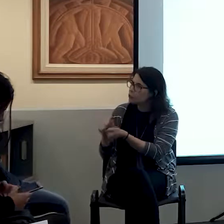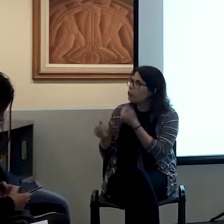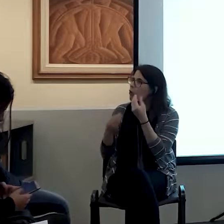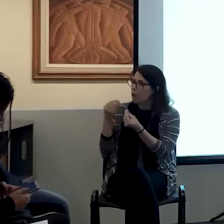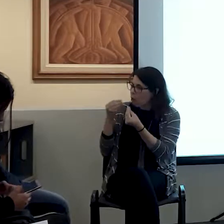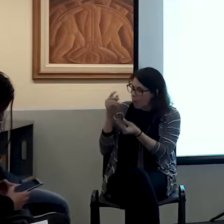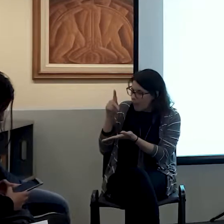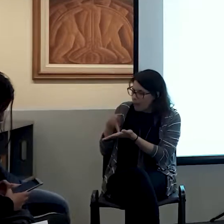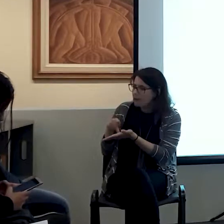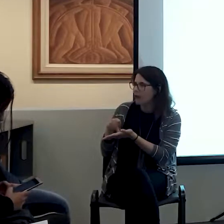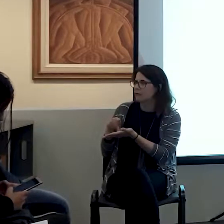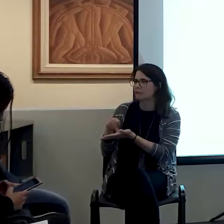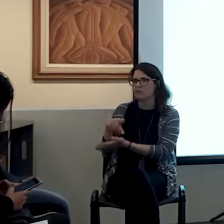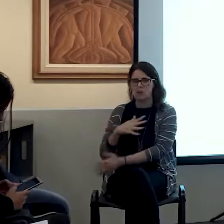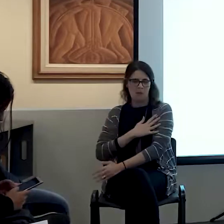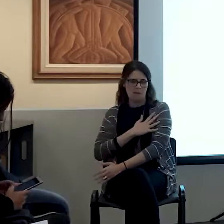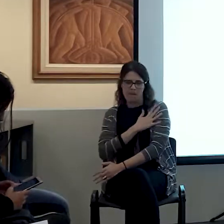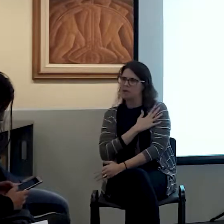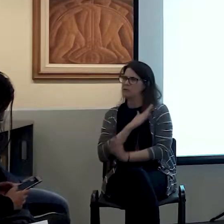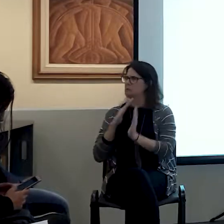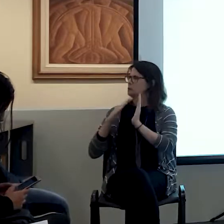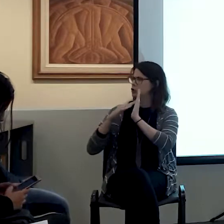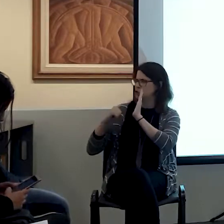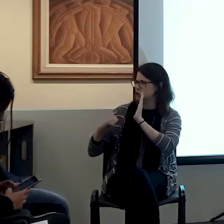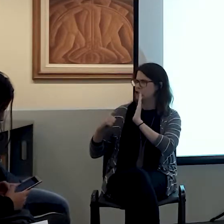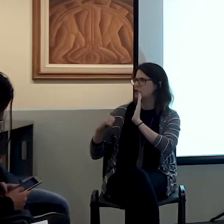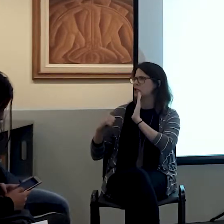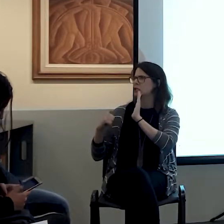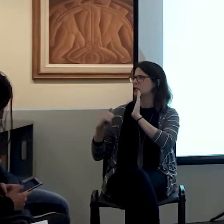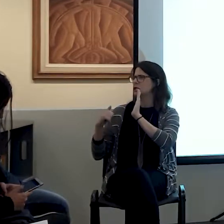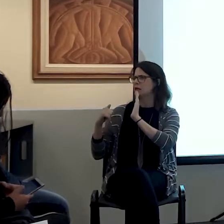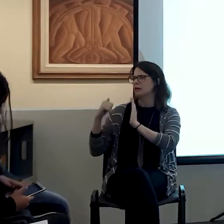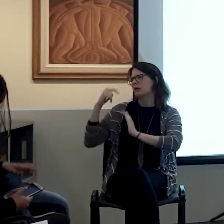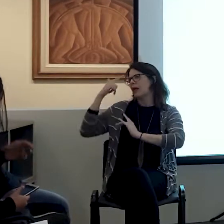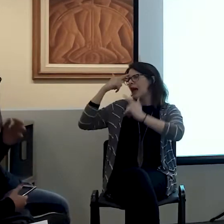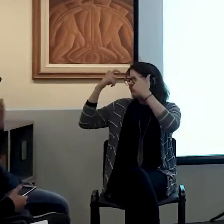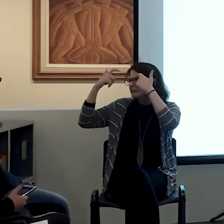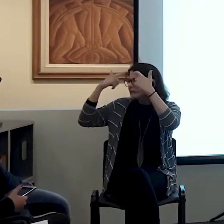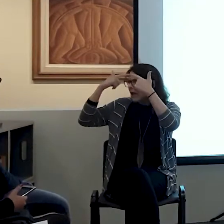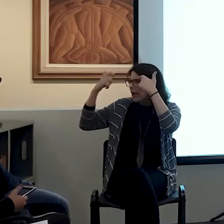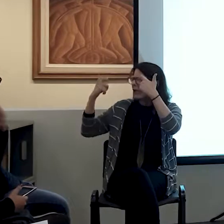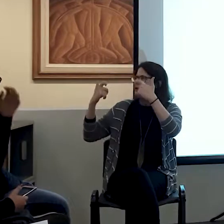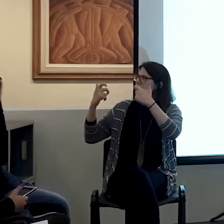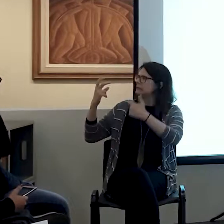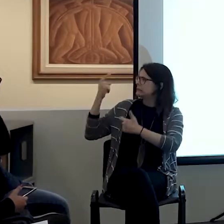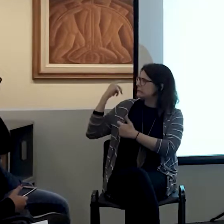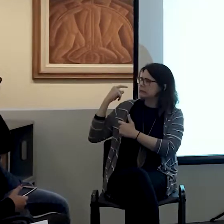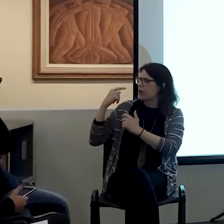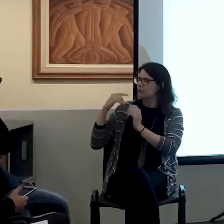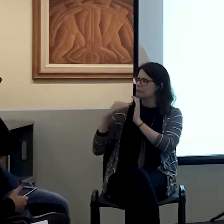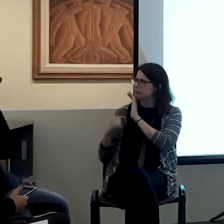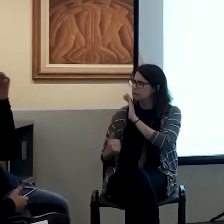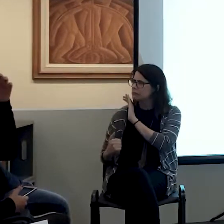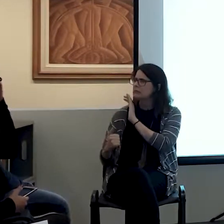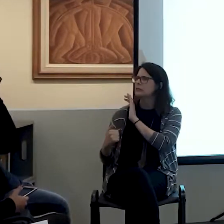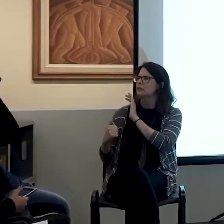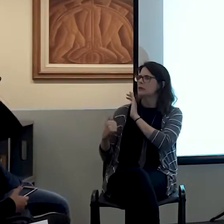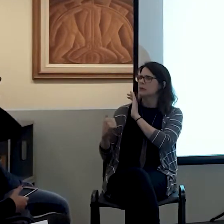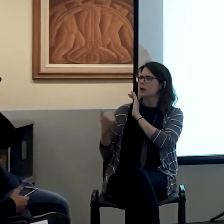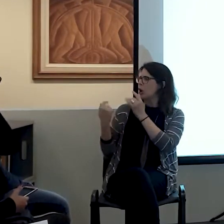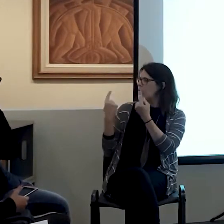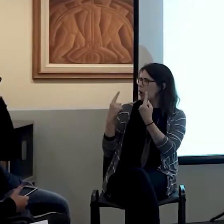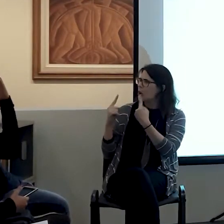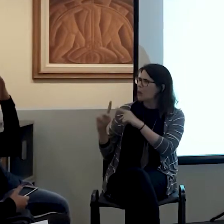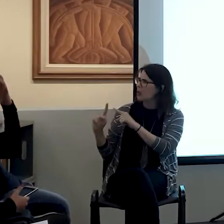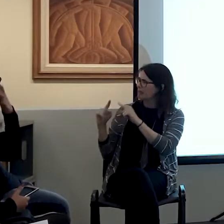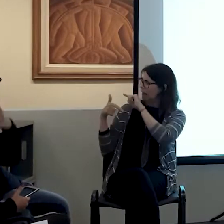Contra os preconceitos, contra as ideias herdadas, de novo a questão da tradição, da luta contra o peso